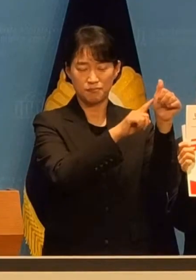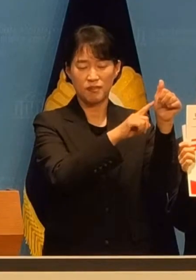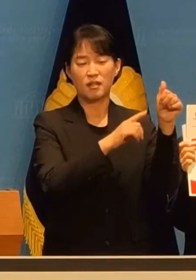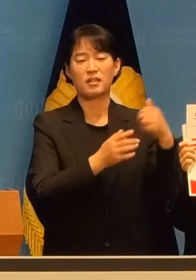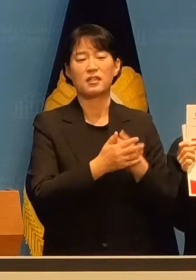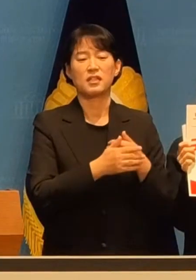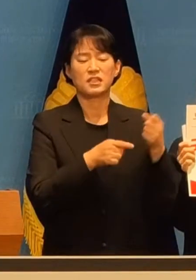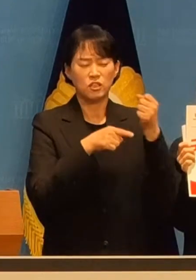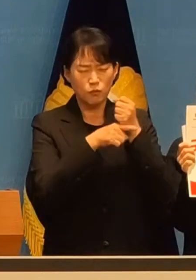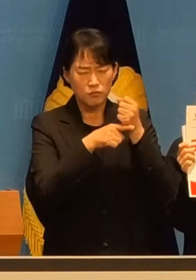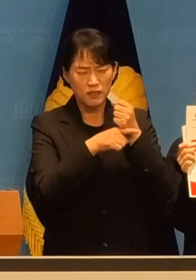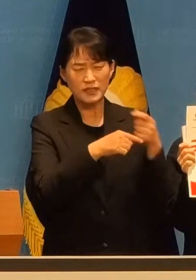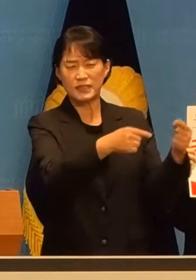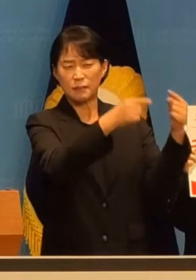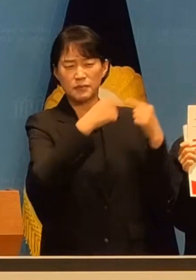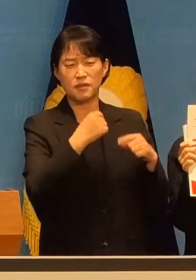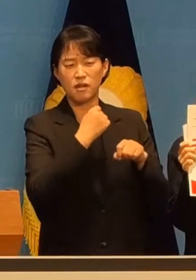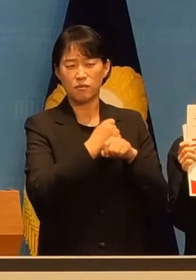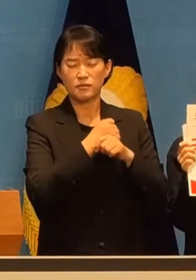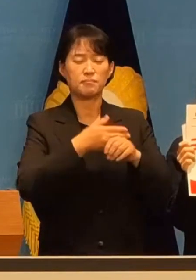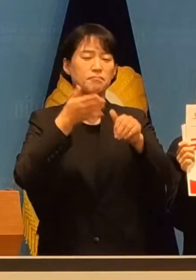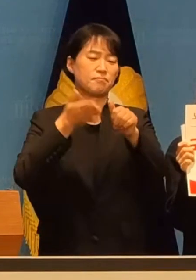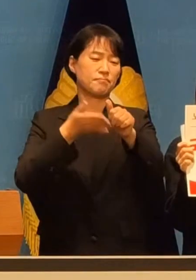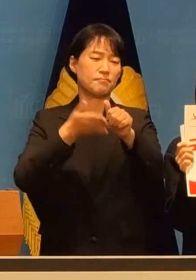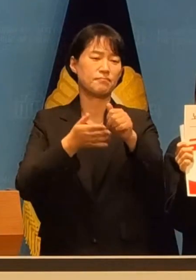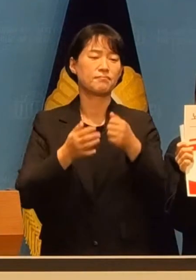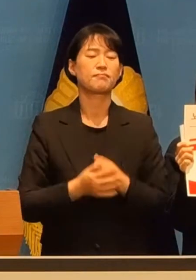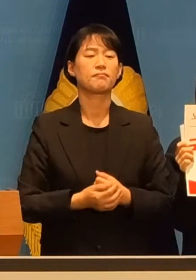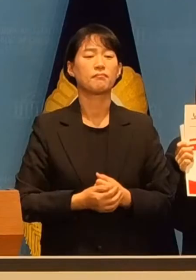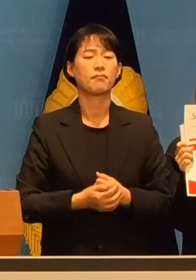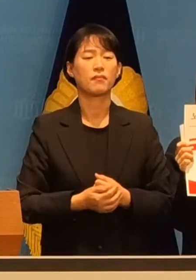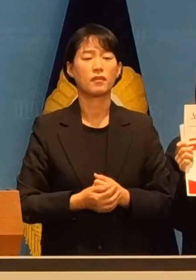청문회에 출석시킬 것을 요구합니다.